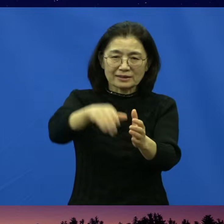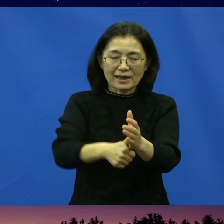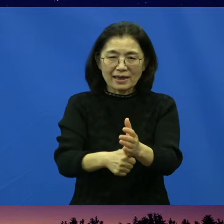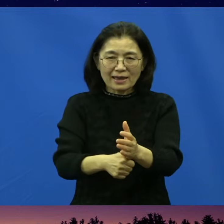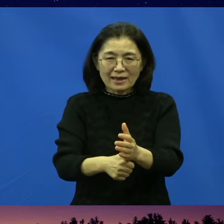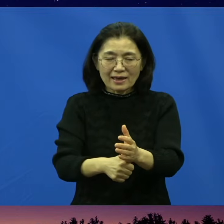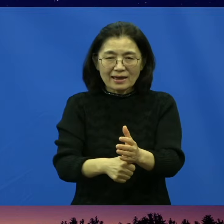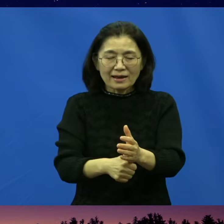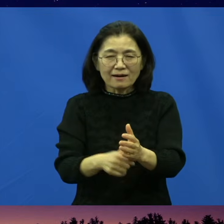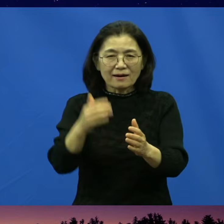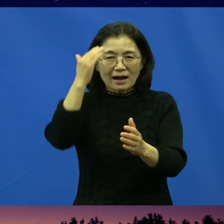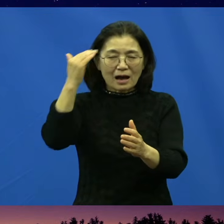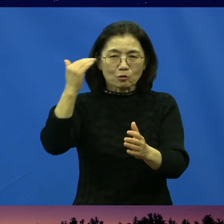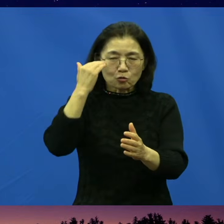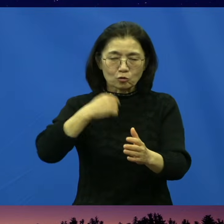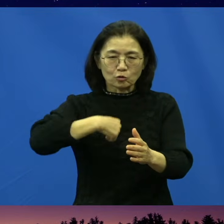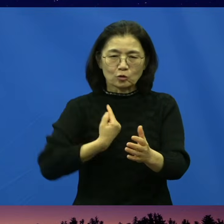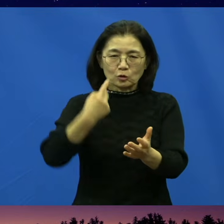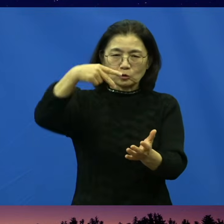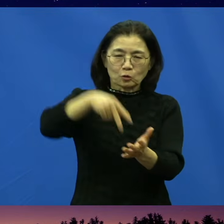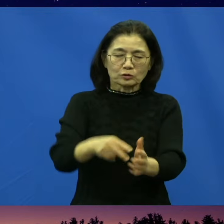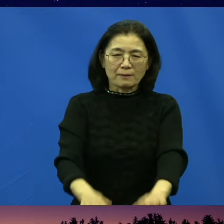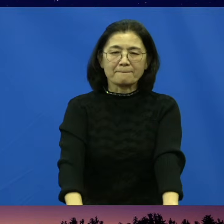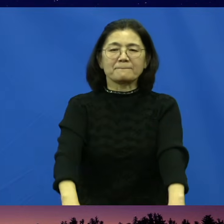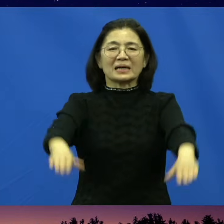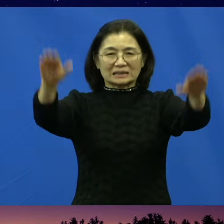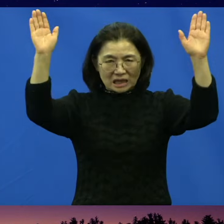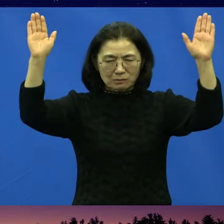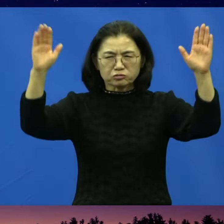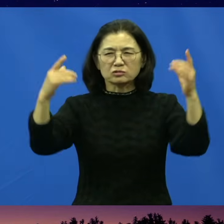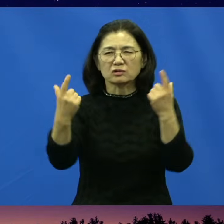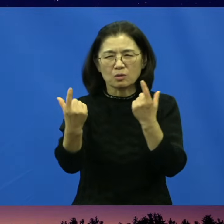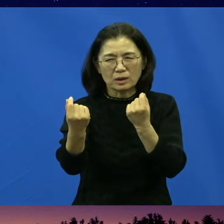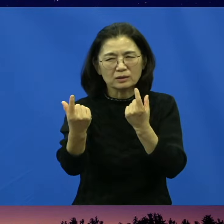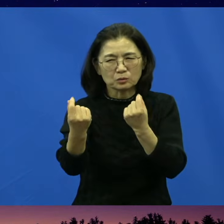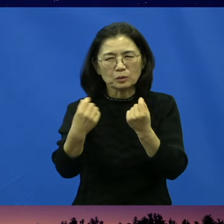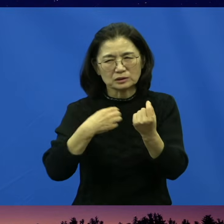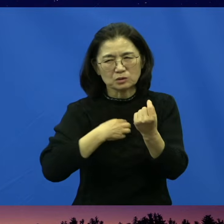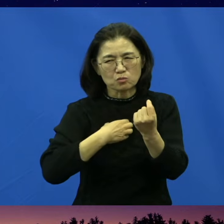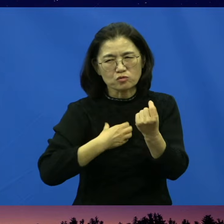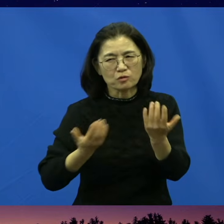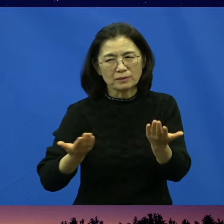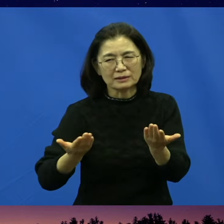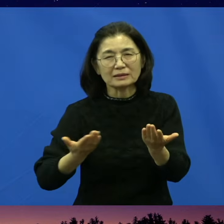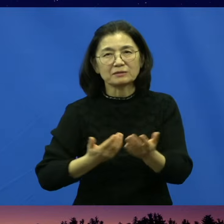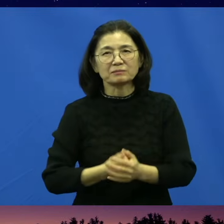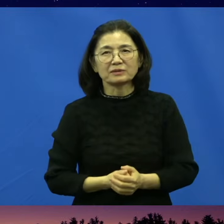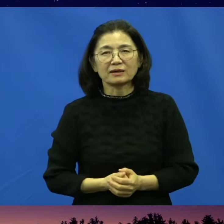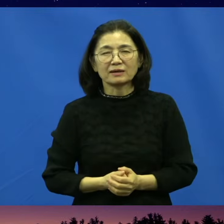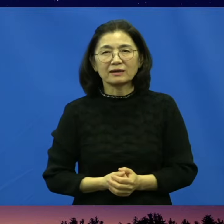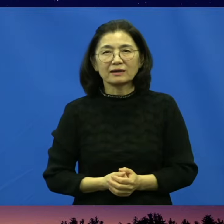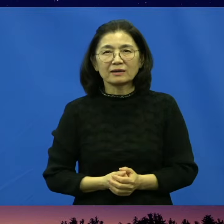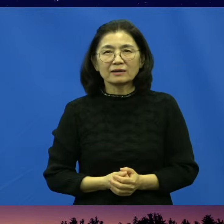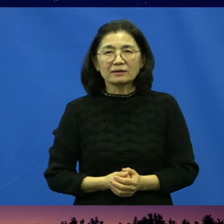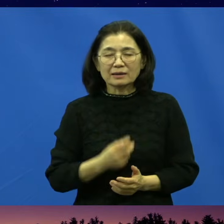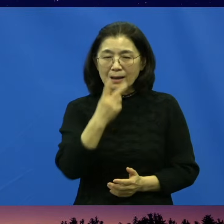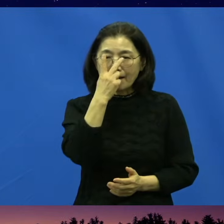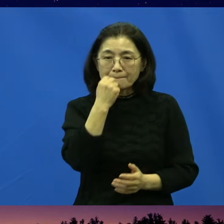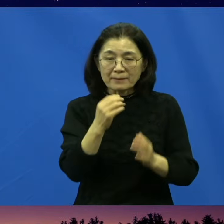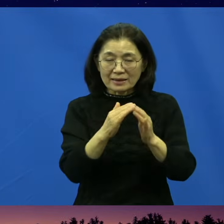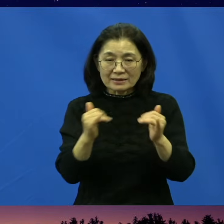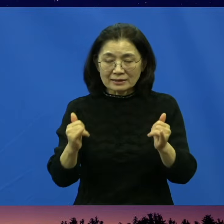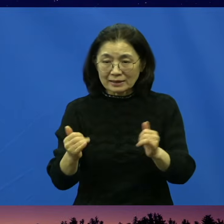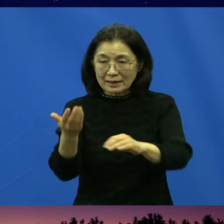그래서 어쩌면 이 무리 속에서 많은 사람들이 바디메오 보고 좀 점점하라고, 조용하라고 그렇게 주의를 줬던